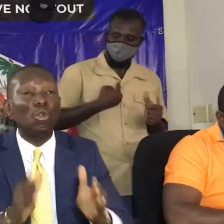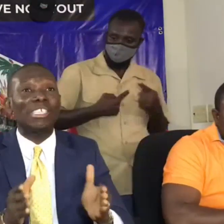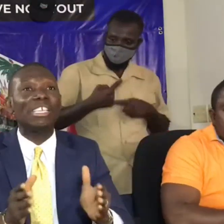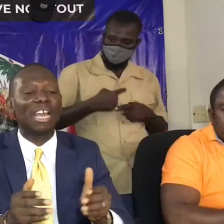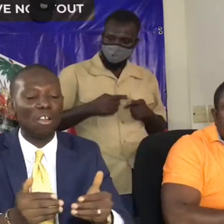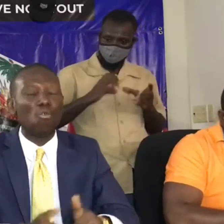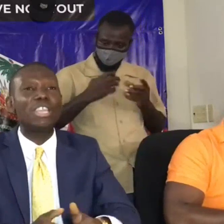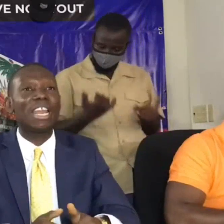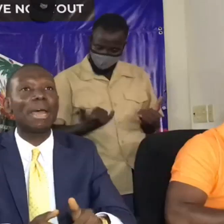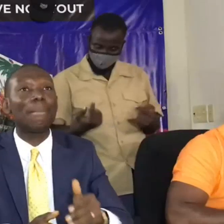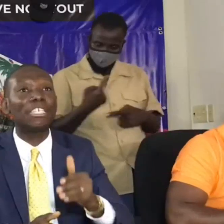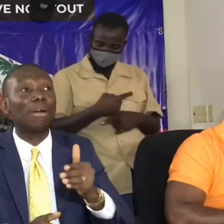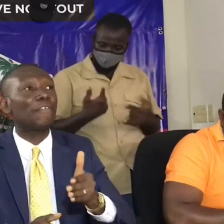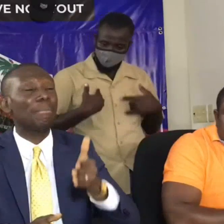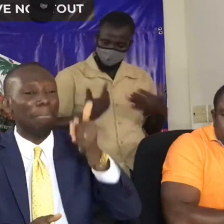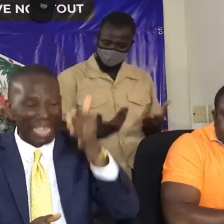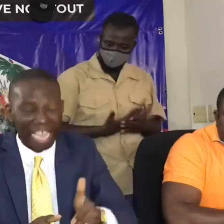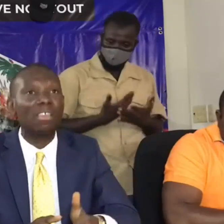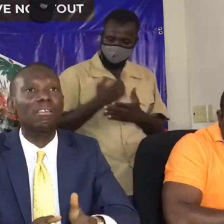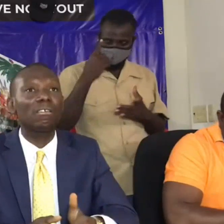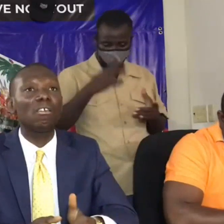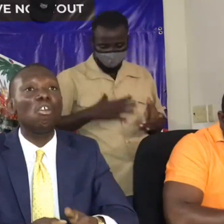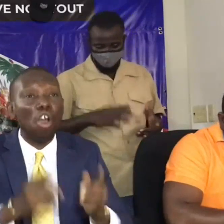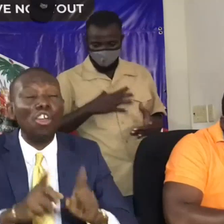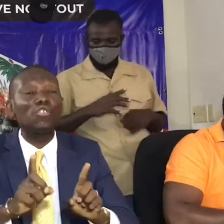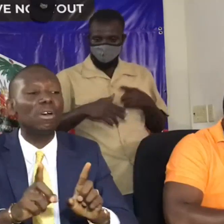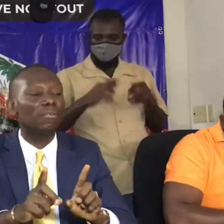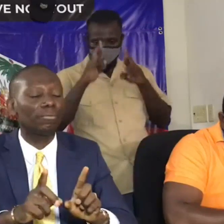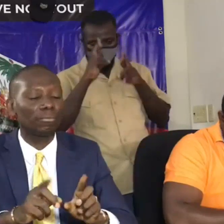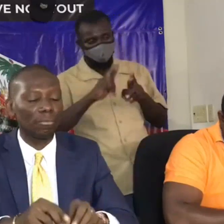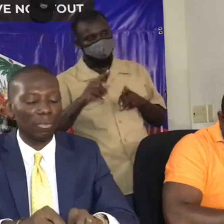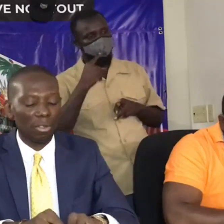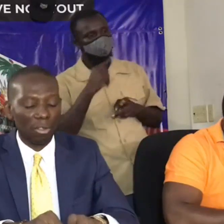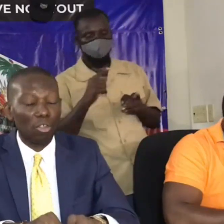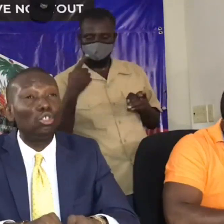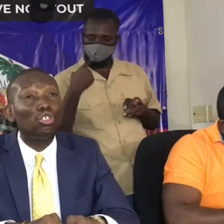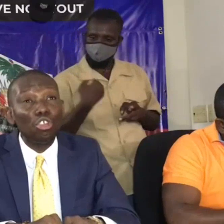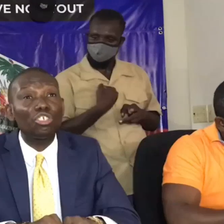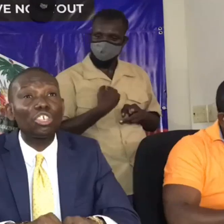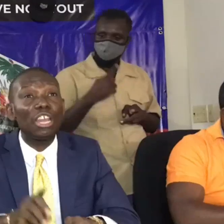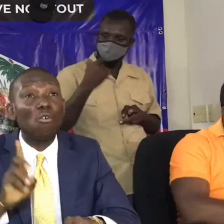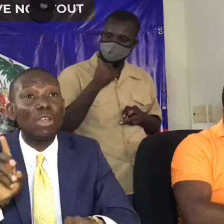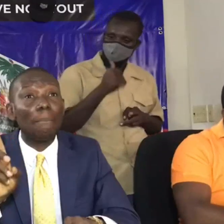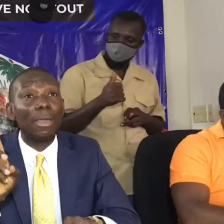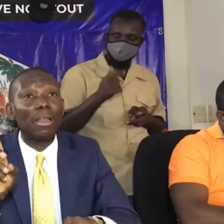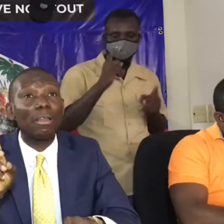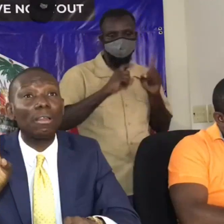et que le dossier a marché parfaitement bien. Heureusement, juge